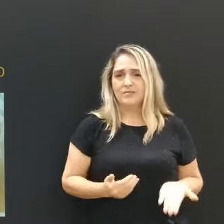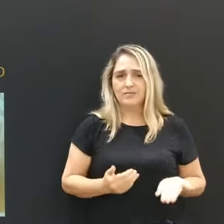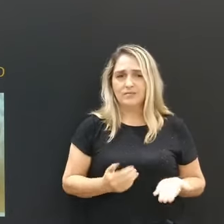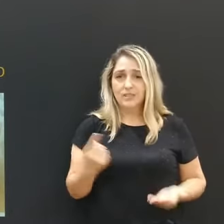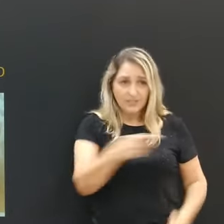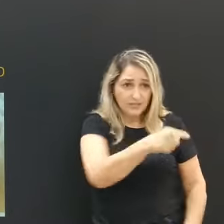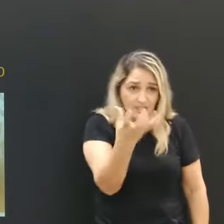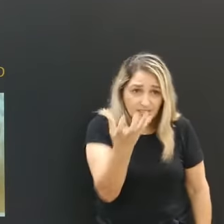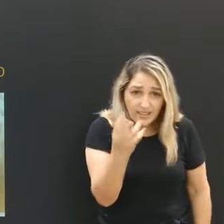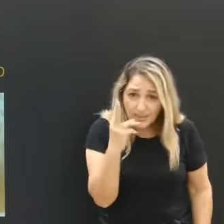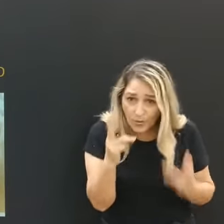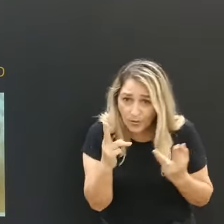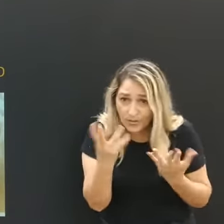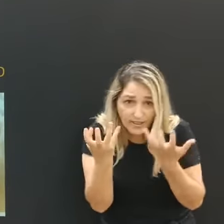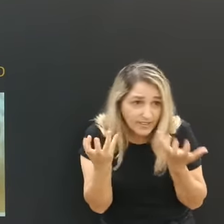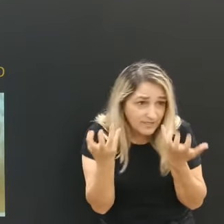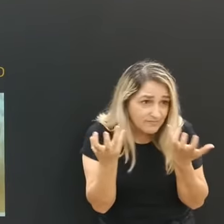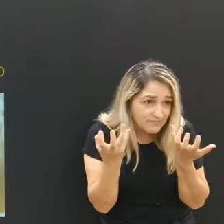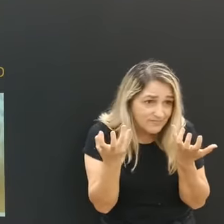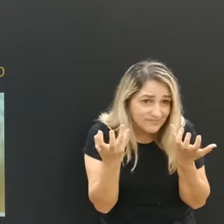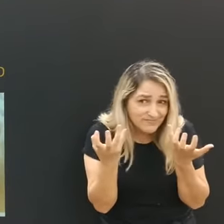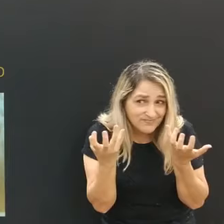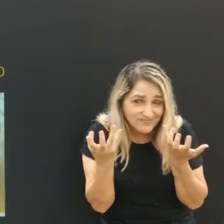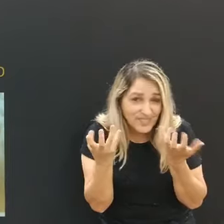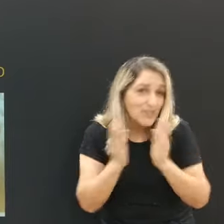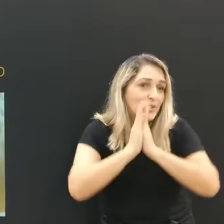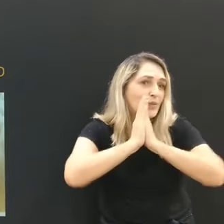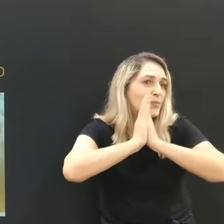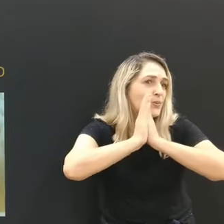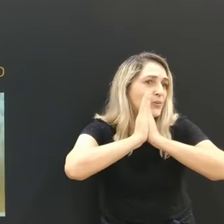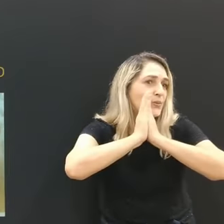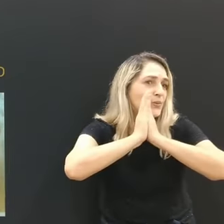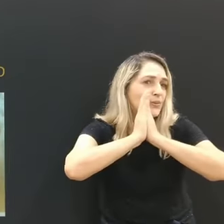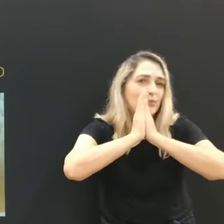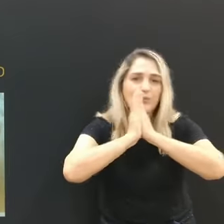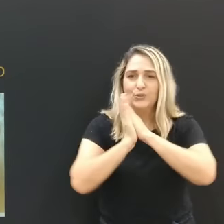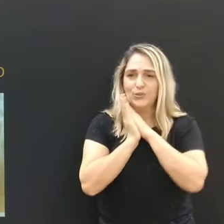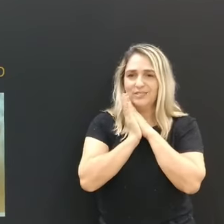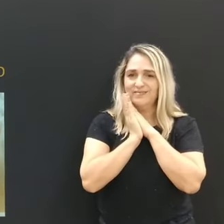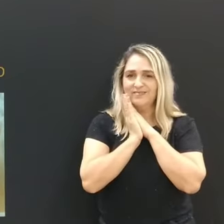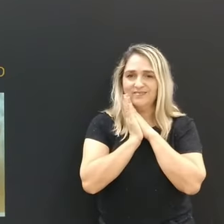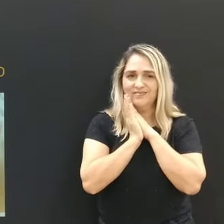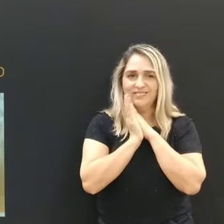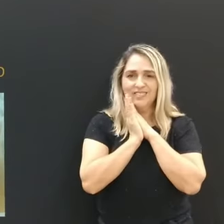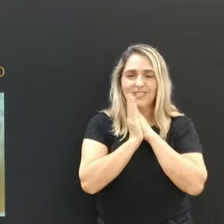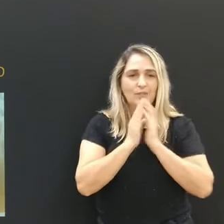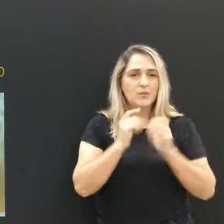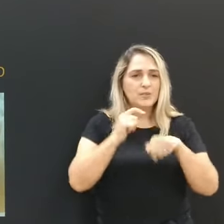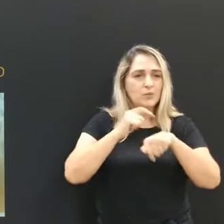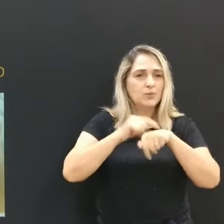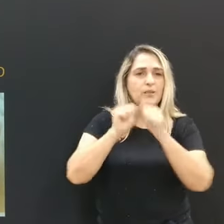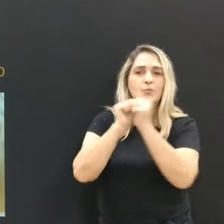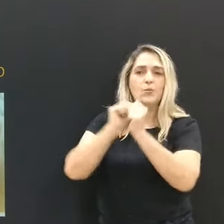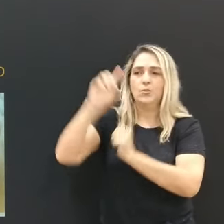bom te encontrar. Vem aqui. E vocês, junto comigo, querem a mesma coisa? Ser amado, ser aceito pelo